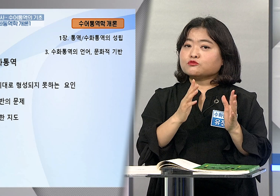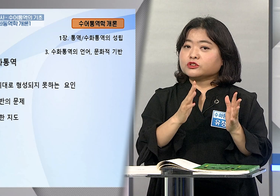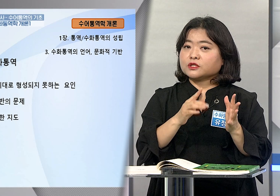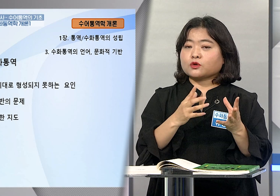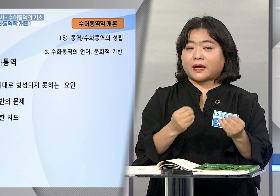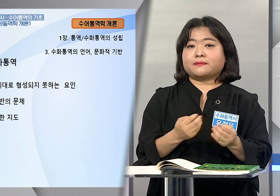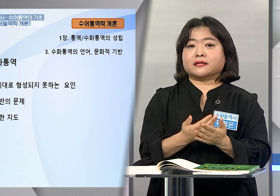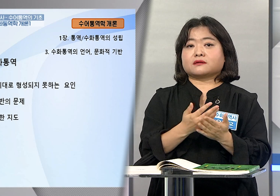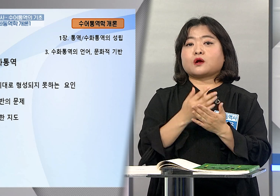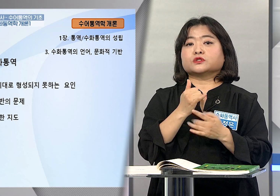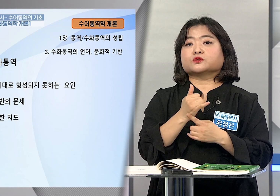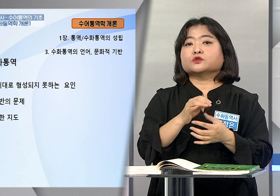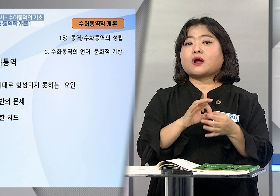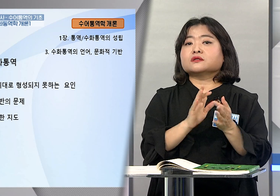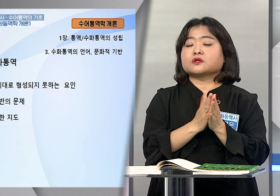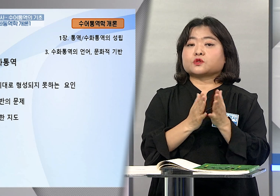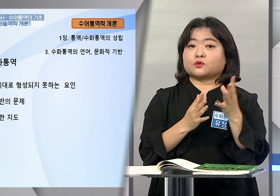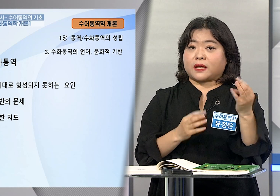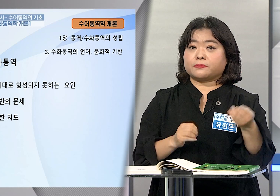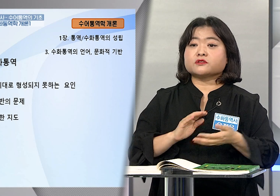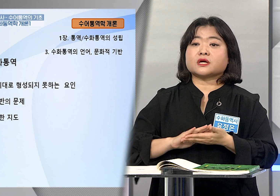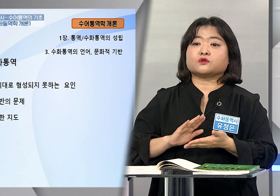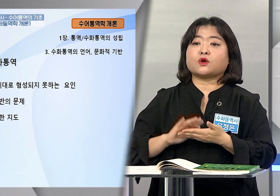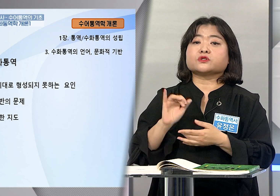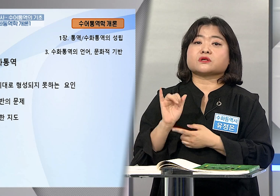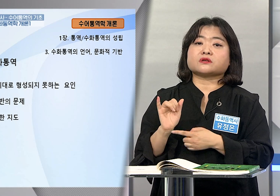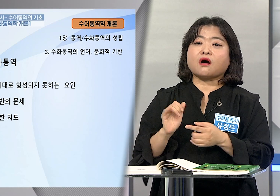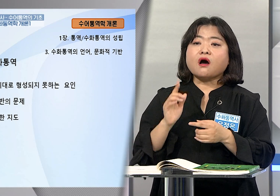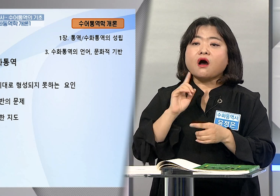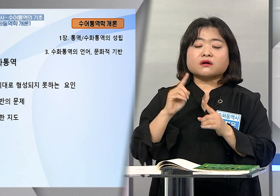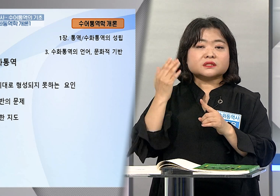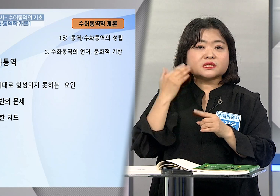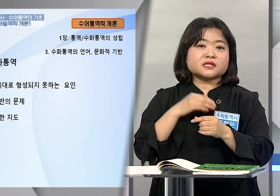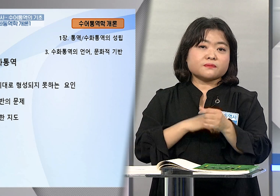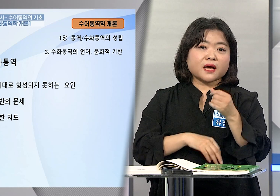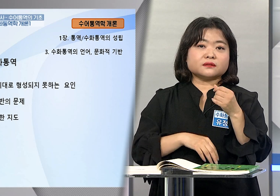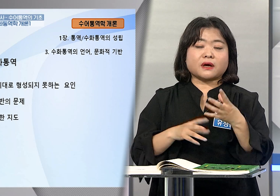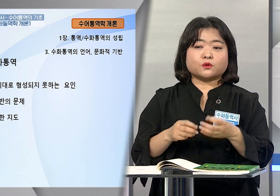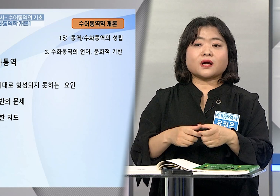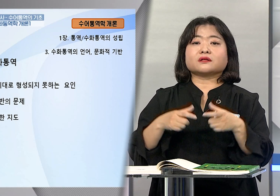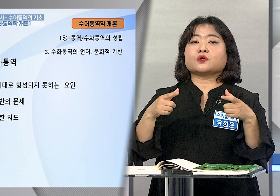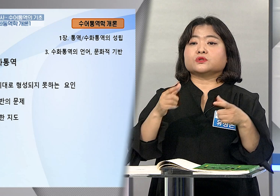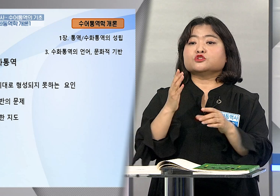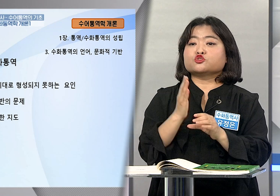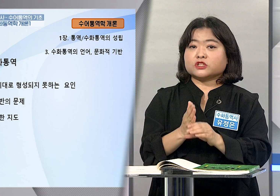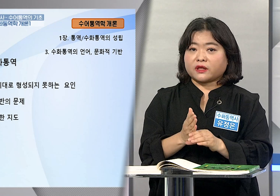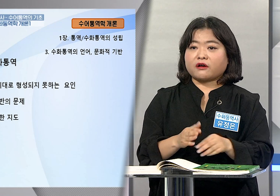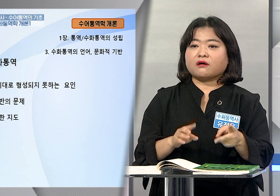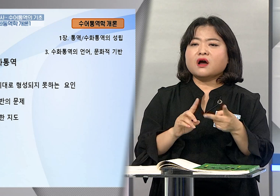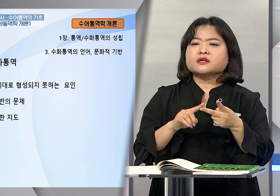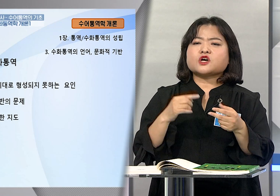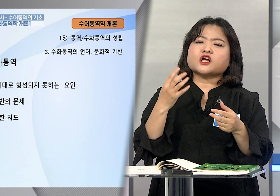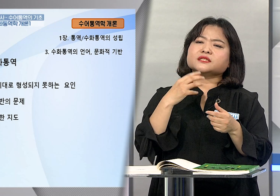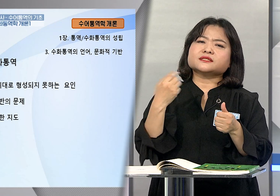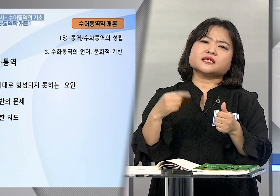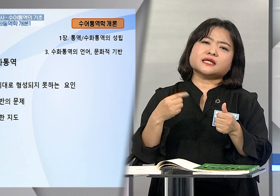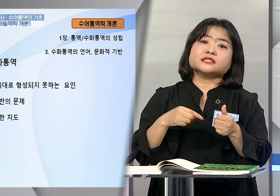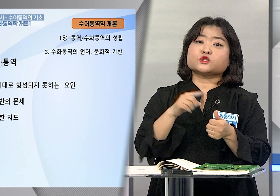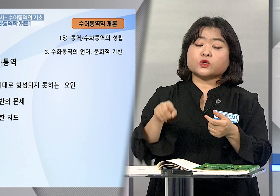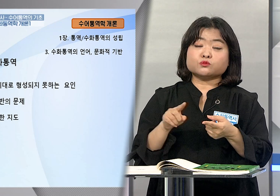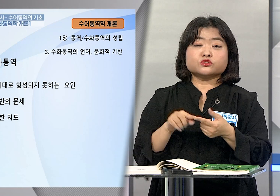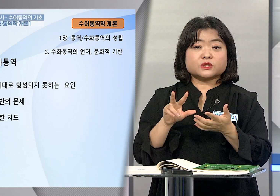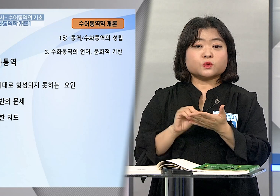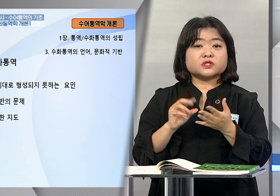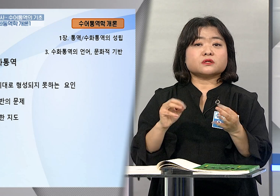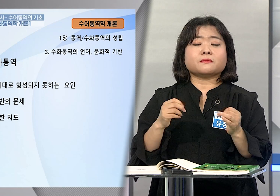수어학이라는 학문이 또 많이 발전하고 있고 관련 서적도 많이 편찬이 되고 있어서 언어 지식 기반은 많이 확대되고 있는 중인데요. 청인들에 의한